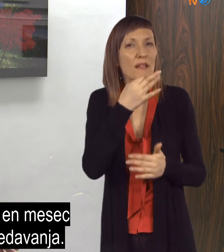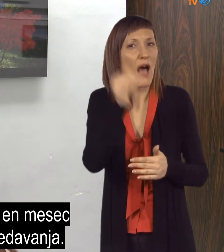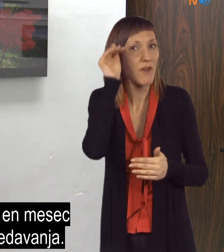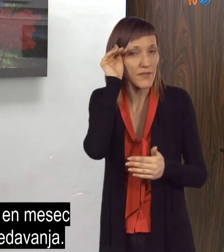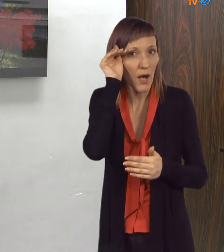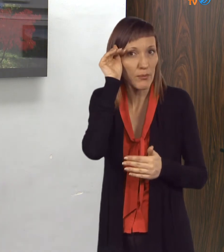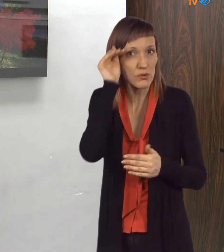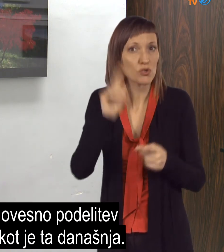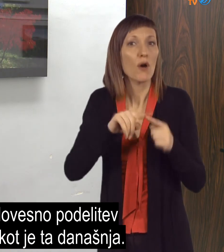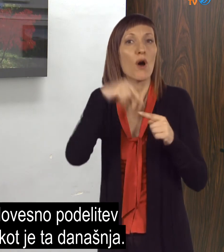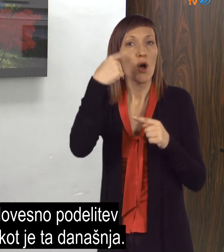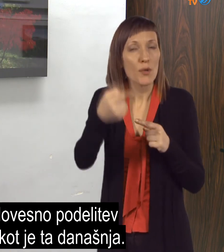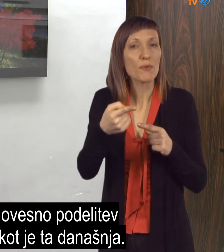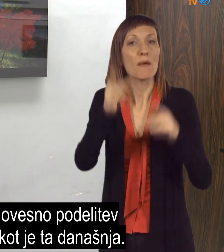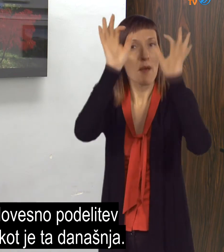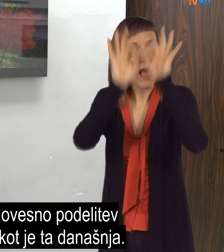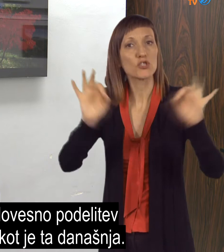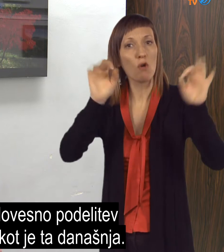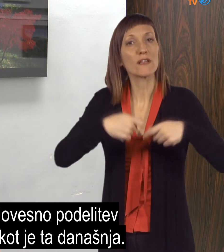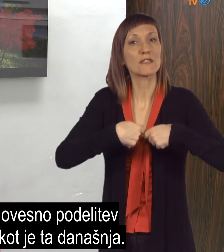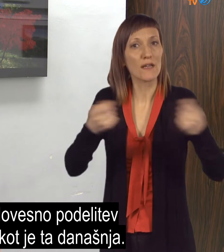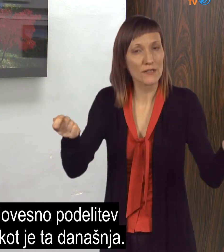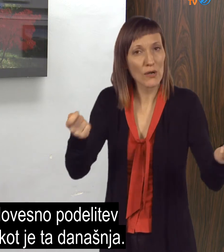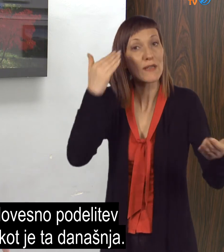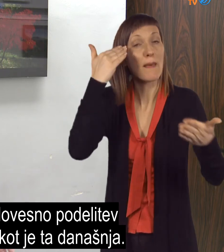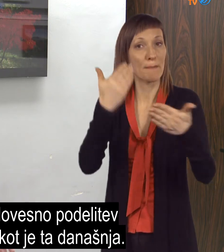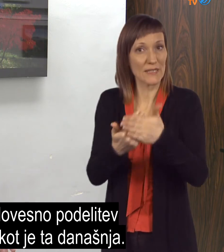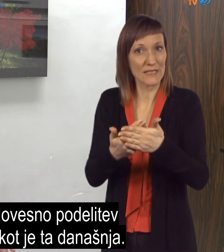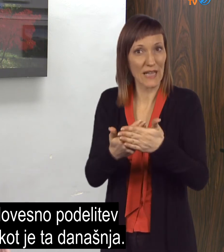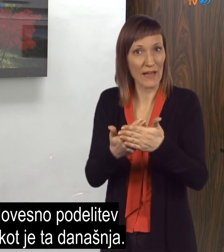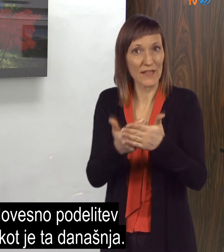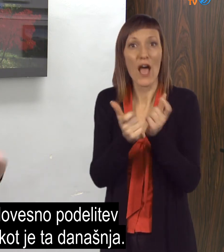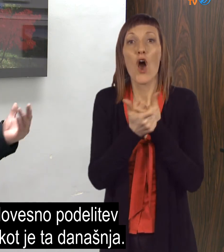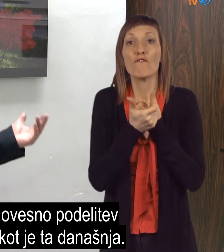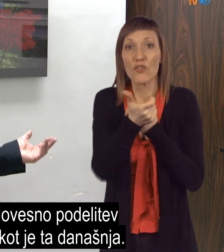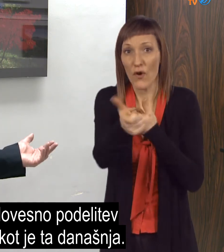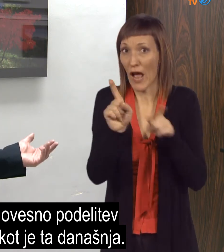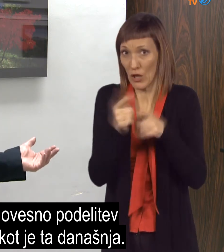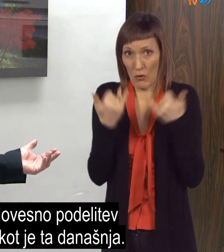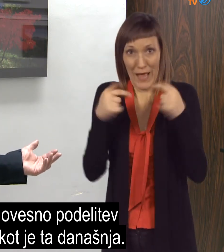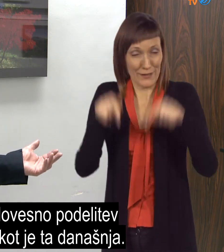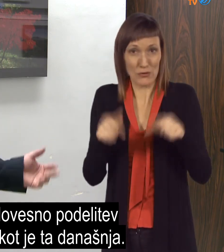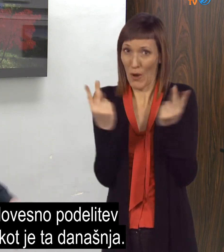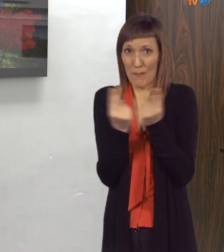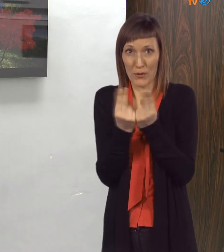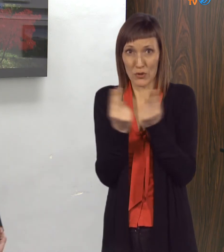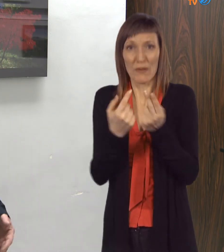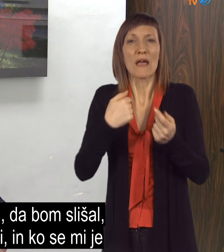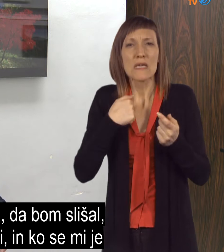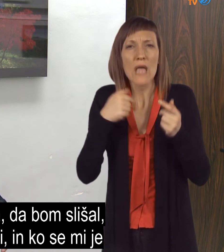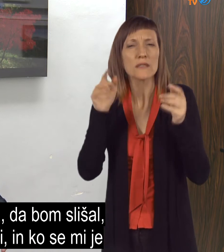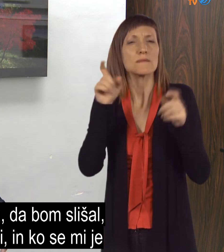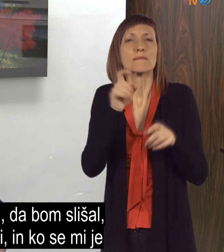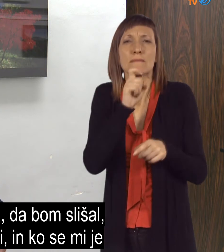predavanja in potem smo imeli slovesno podelitev priznanj v dvorani, kot je naša danes, in